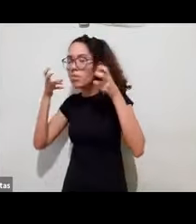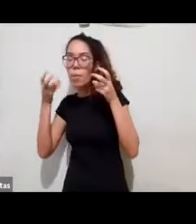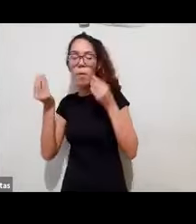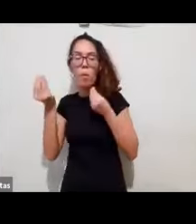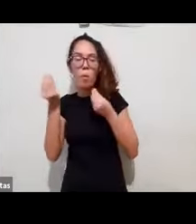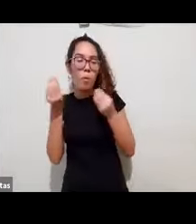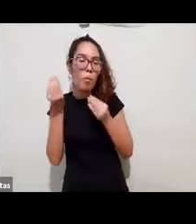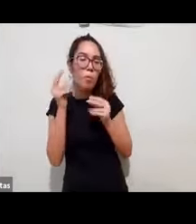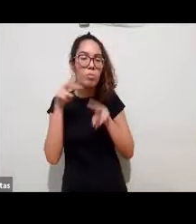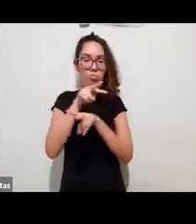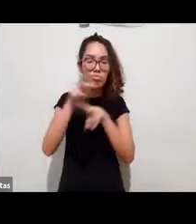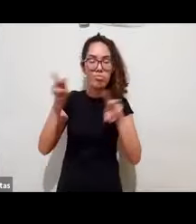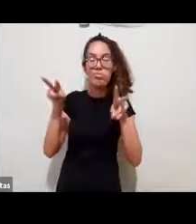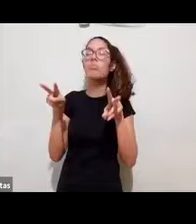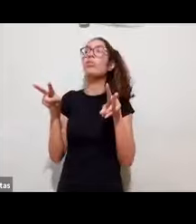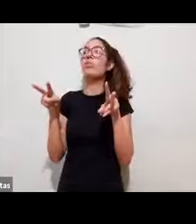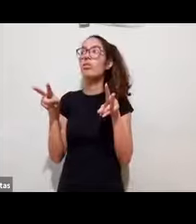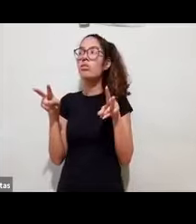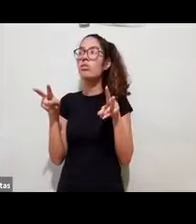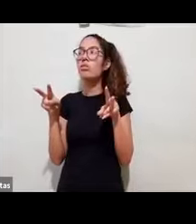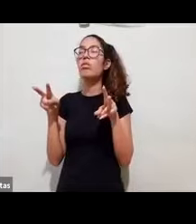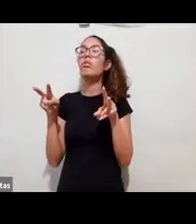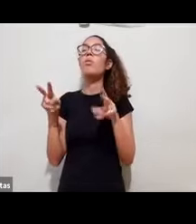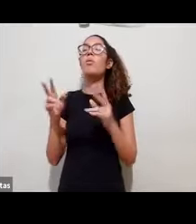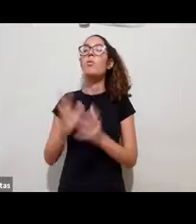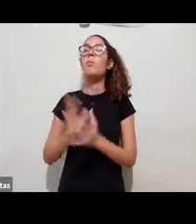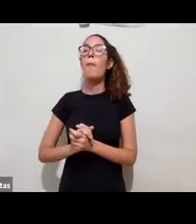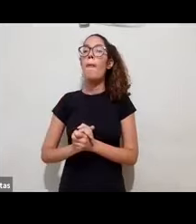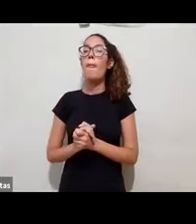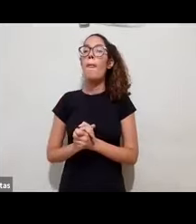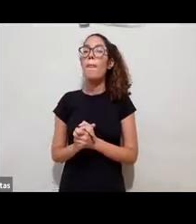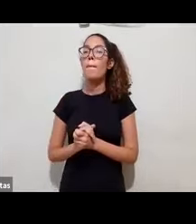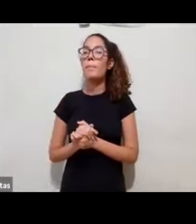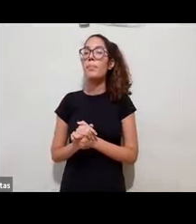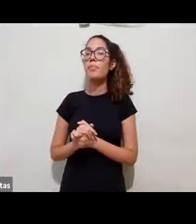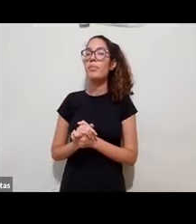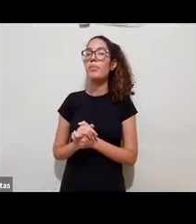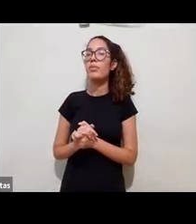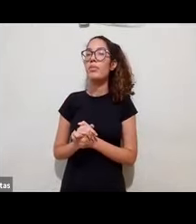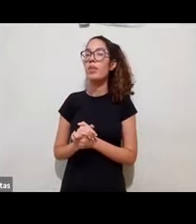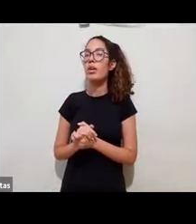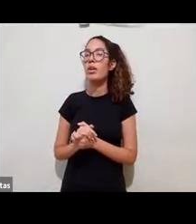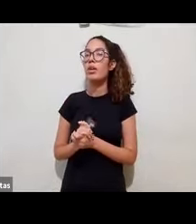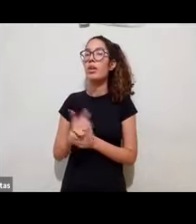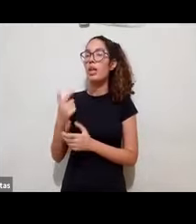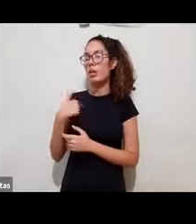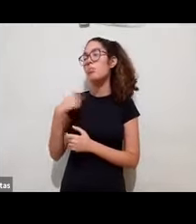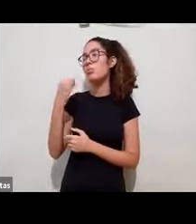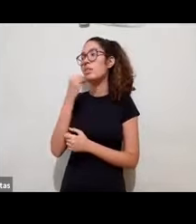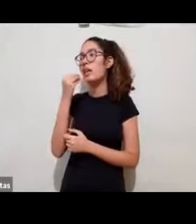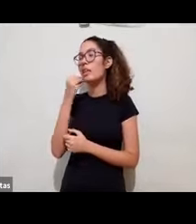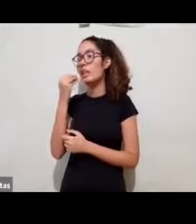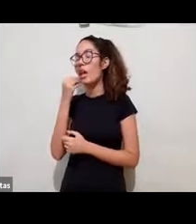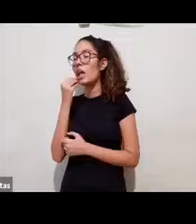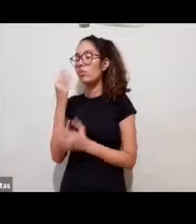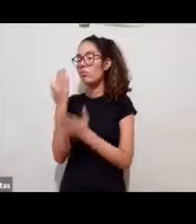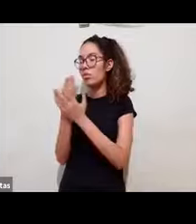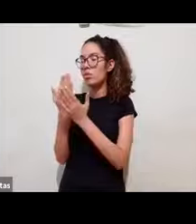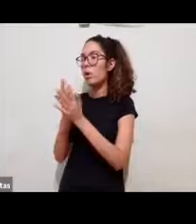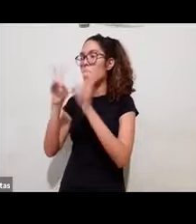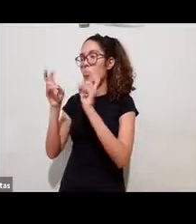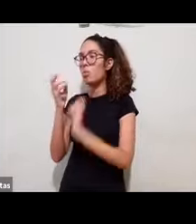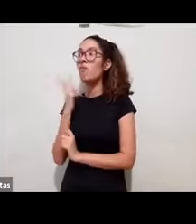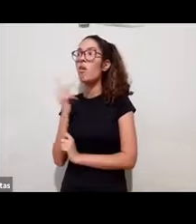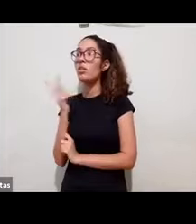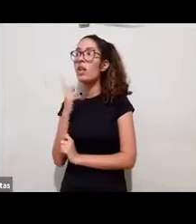eu fiz um pouco da leitura do plano plurianual de Fortaleza, do atual, né? Ele tem mais